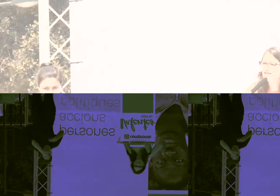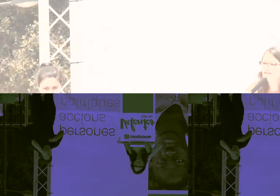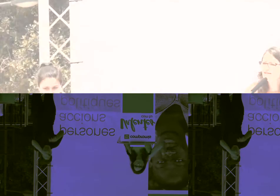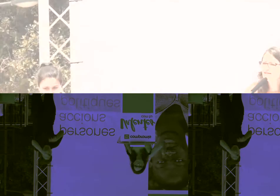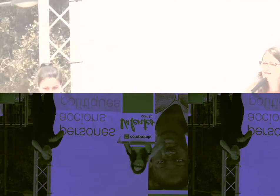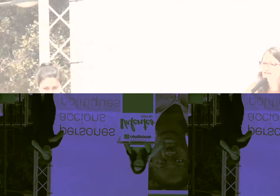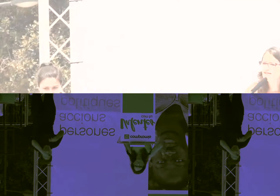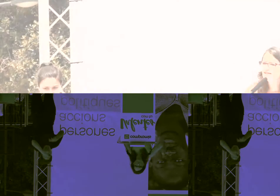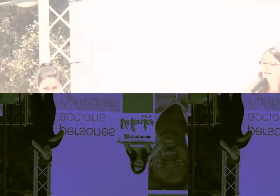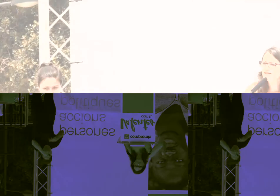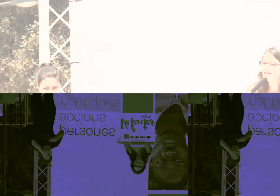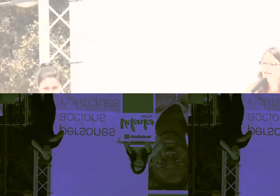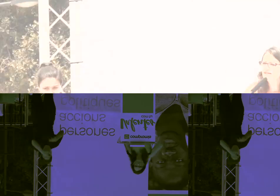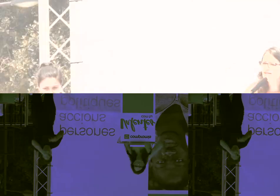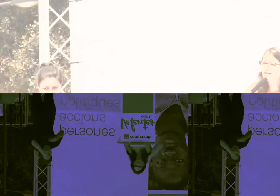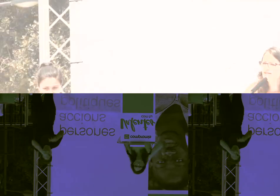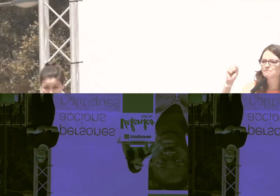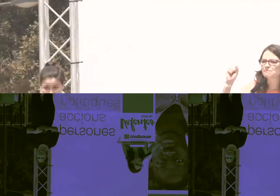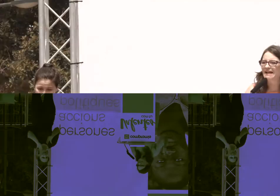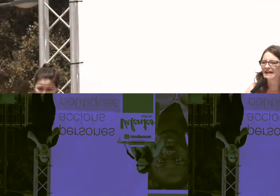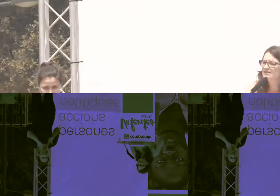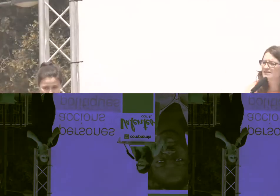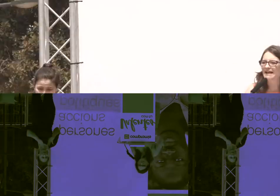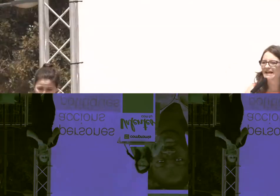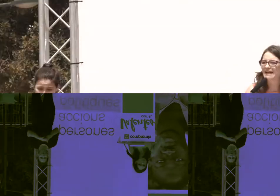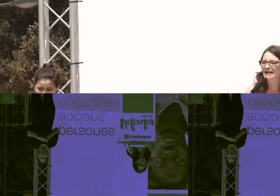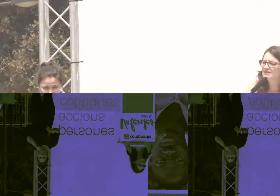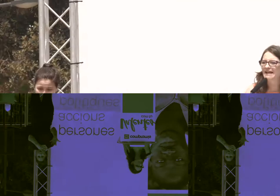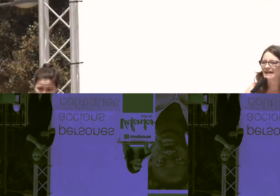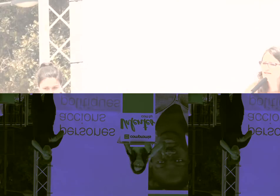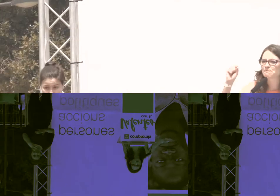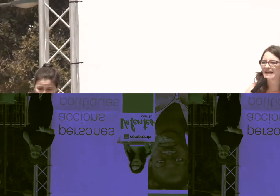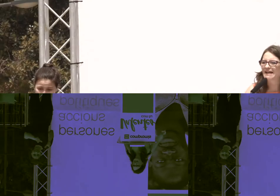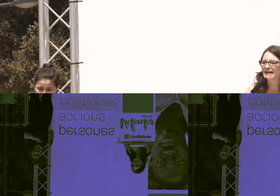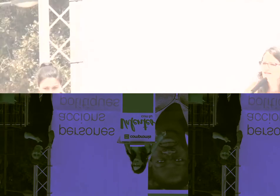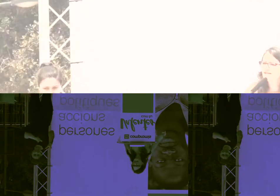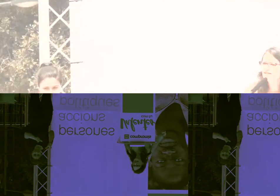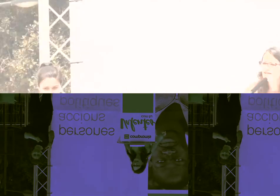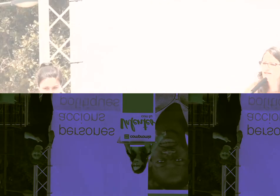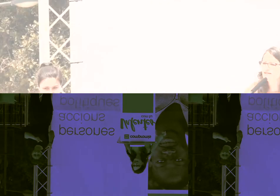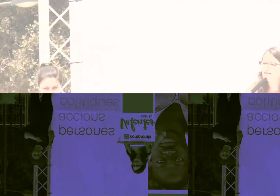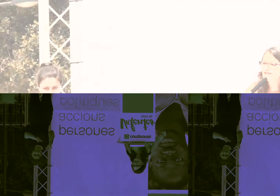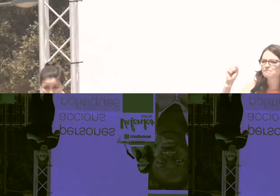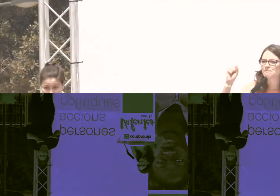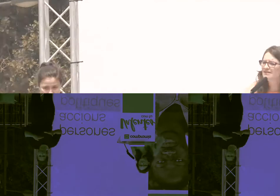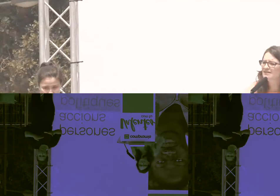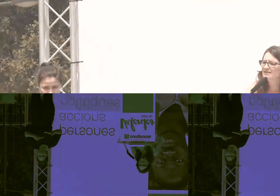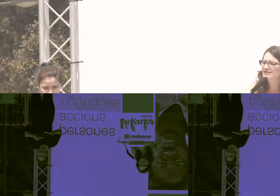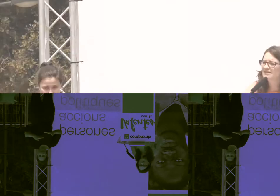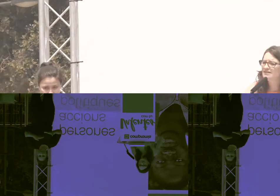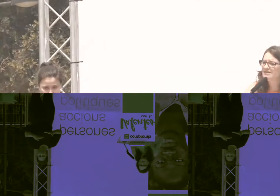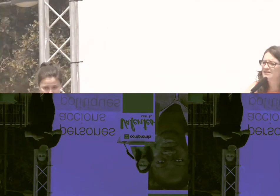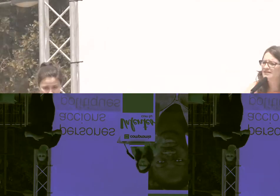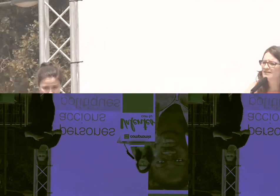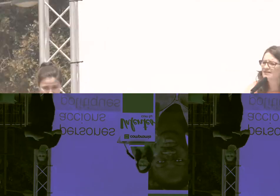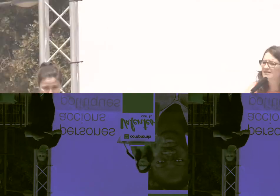estàvem preparats i estem preparats per a rebre a 1.400 persones, que tenim una empresa que, a més, està disposada altruïstament a traslladar-los des